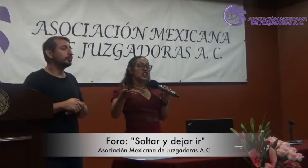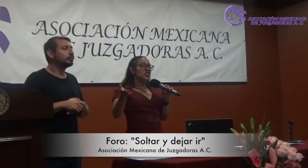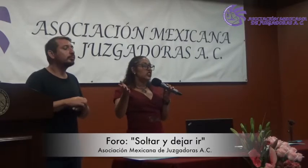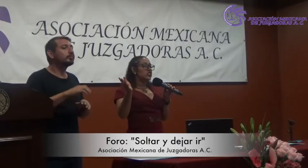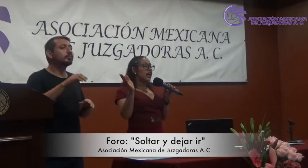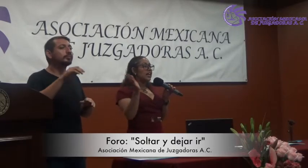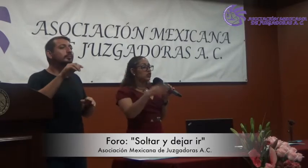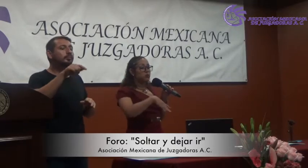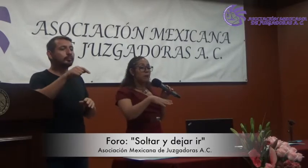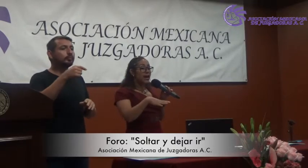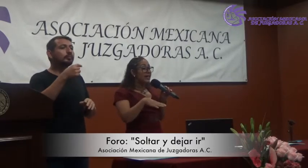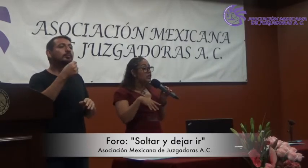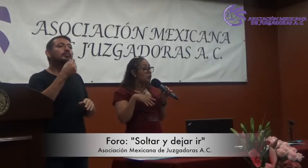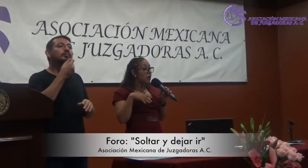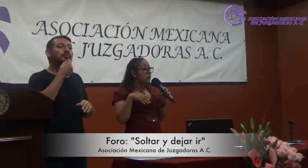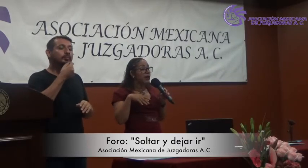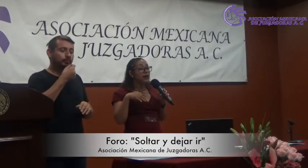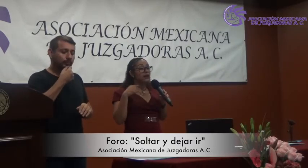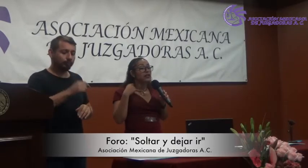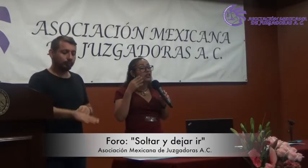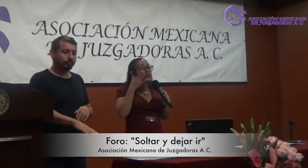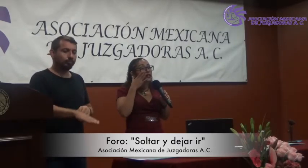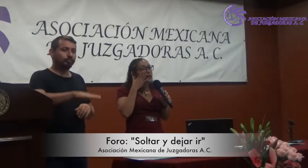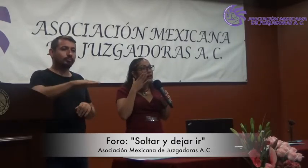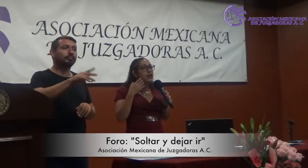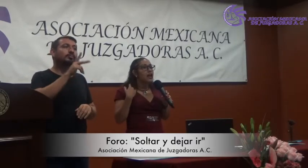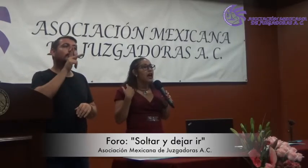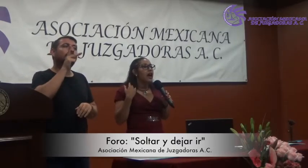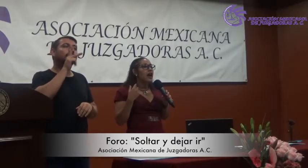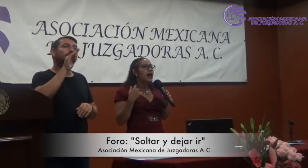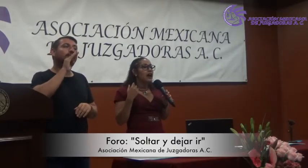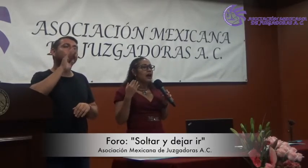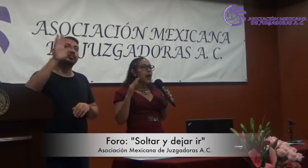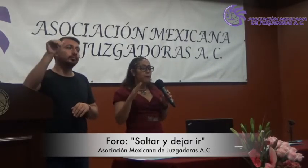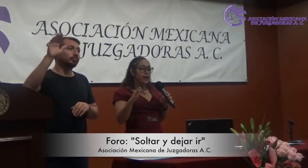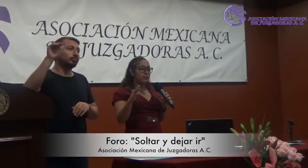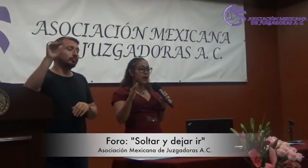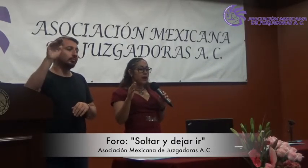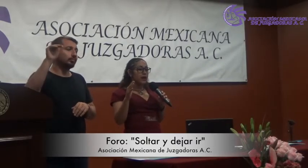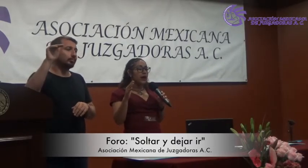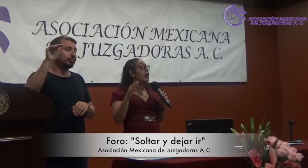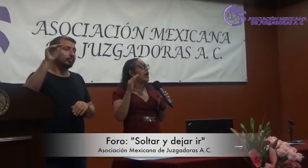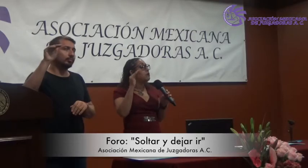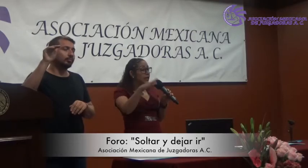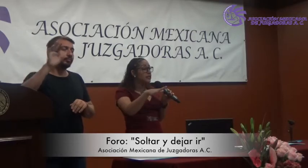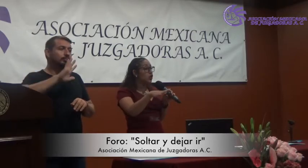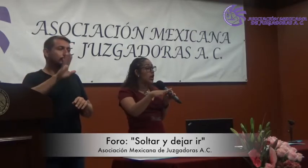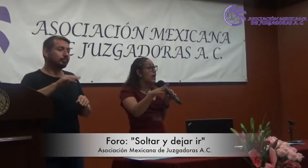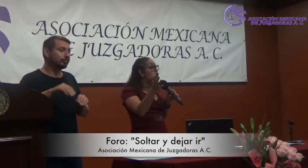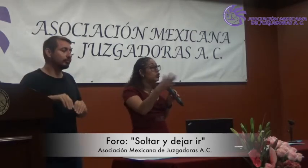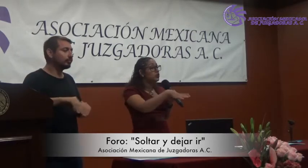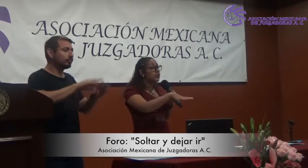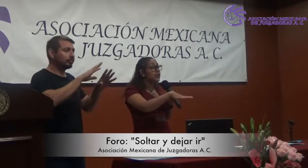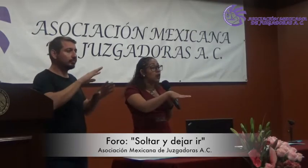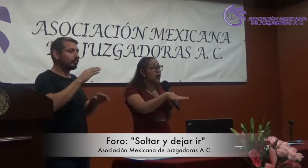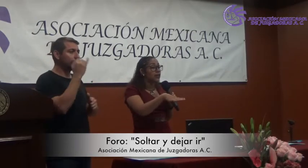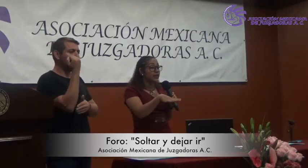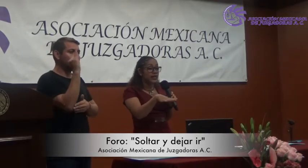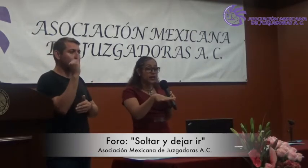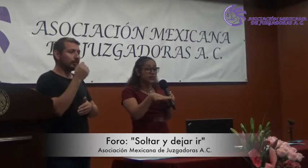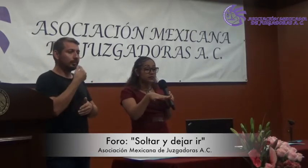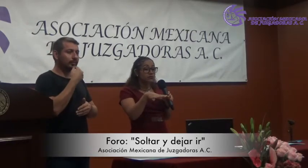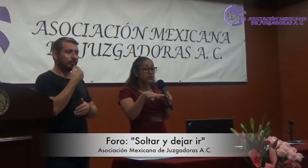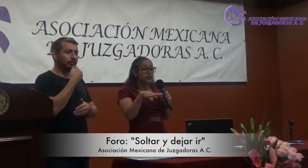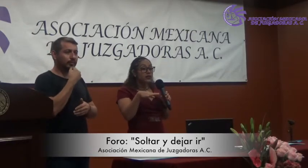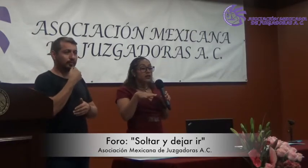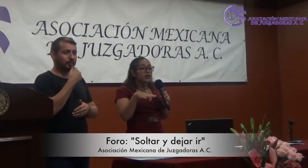dejan los niños a su mamá y a su papá y los llevan a la primaria, al preescolar, algunos desde la